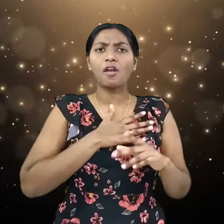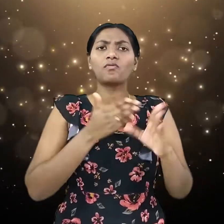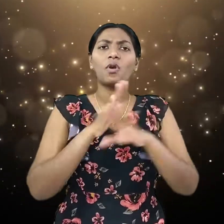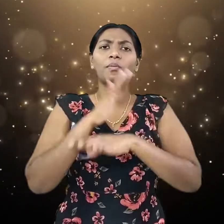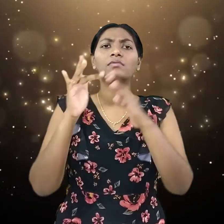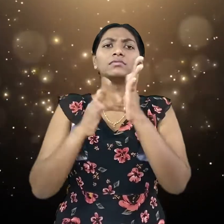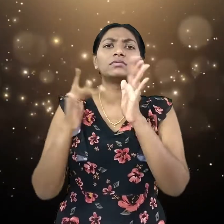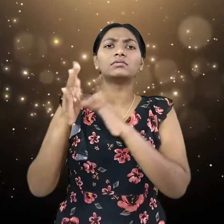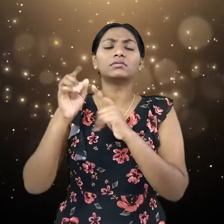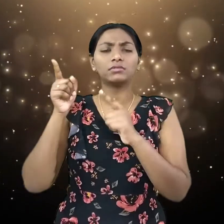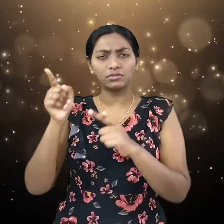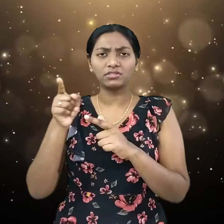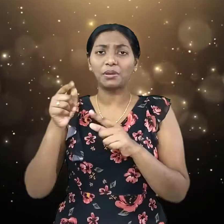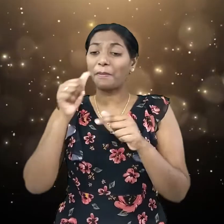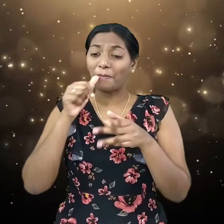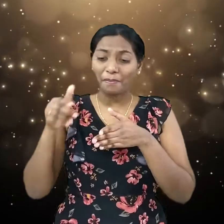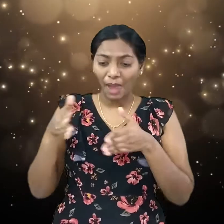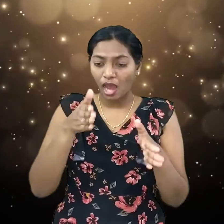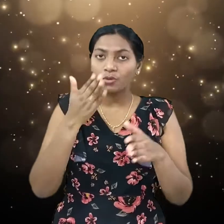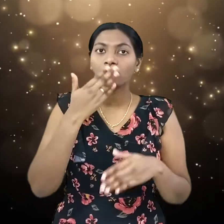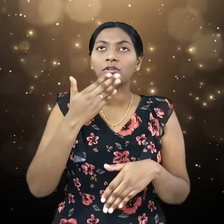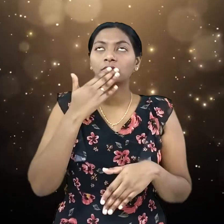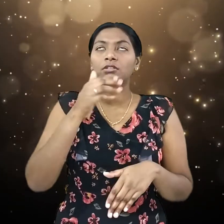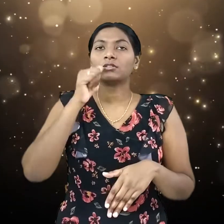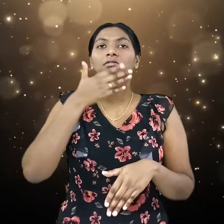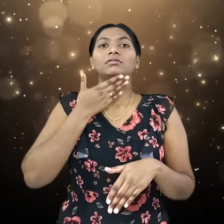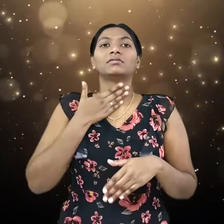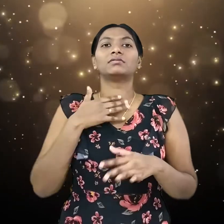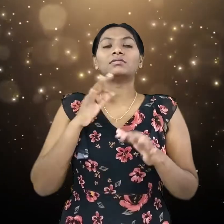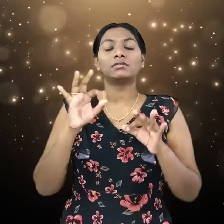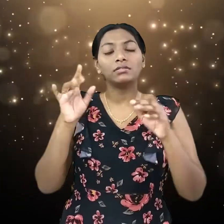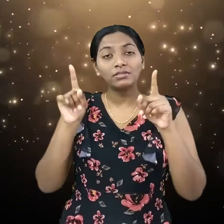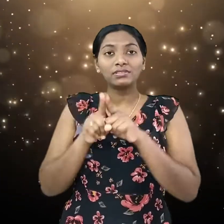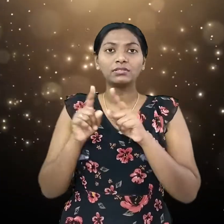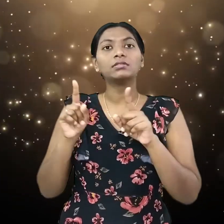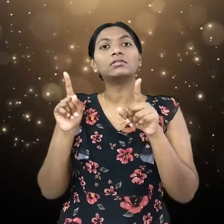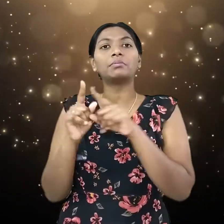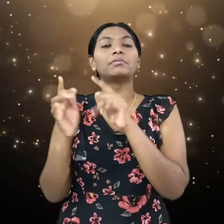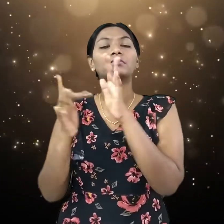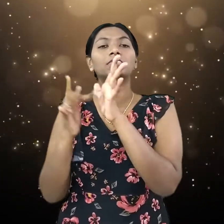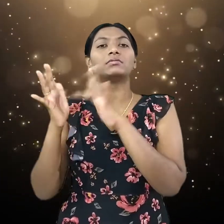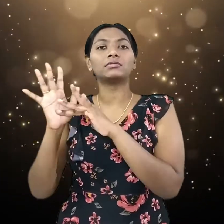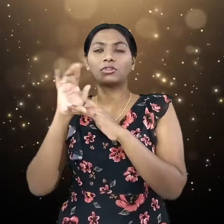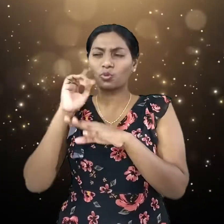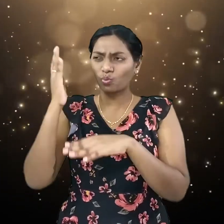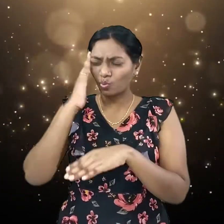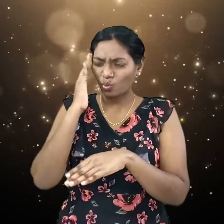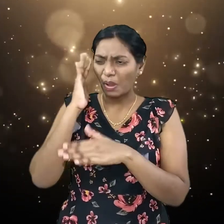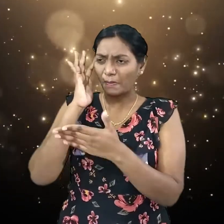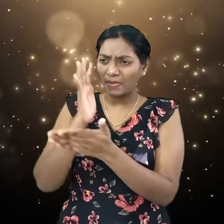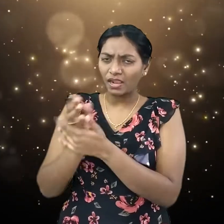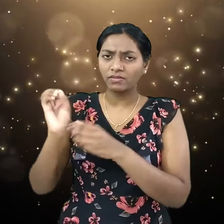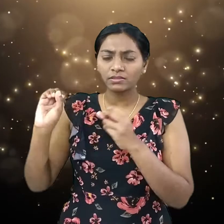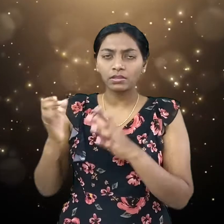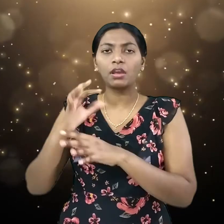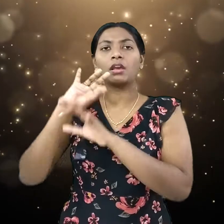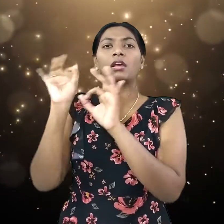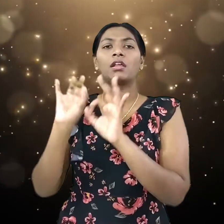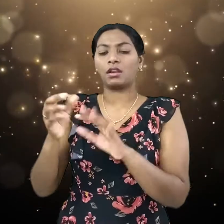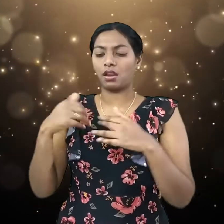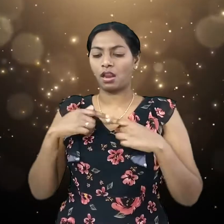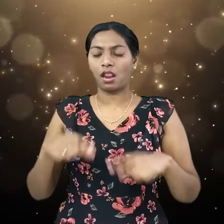हम ज्योति देखते हैं। भजन संहिता अध्याय 36:9 में आप पढ़ सकते हैं, हालेलुया। अगर आप अपने जीवन